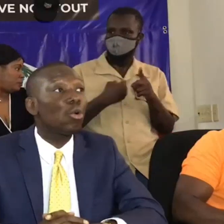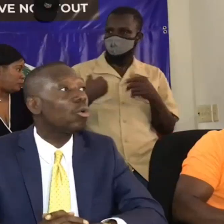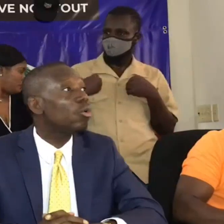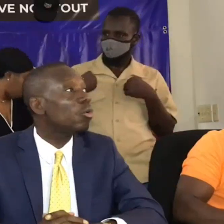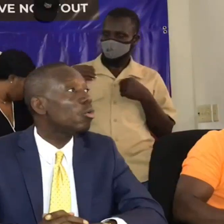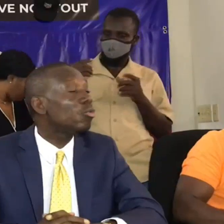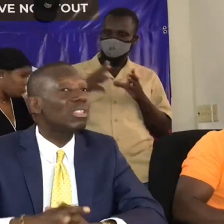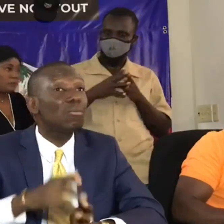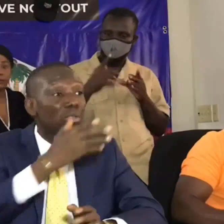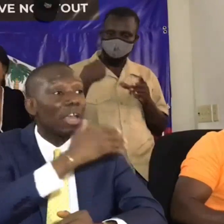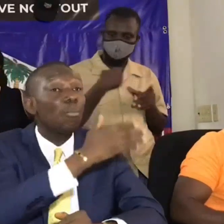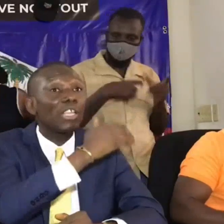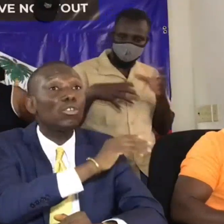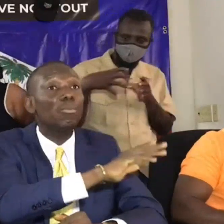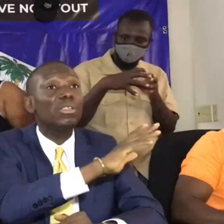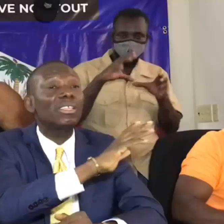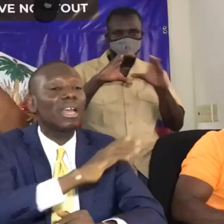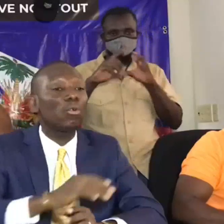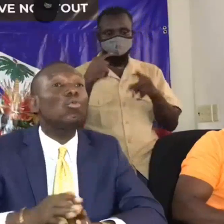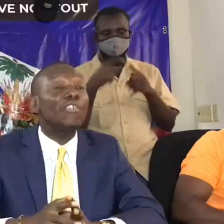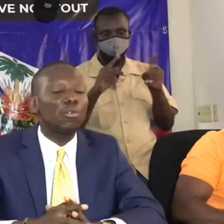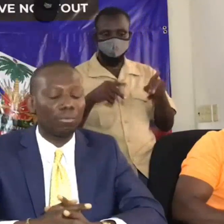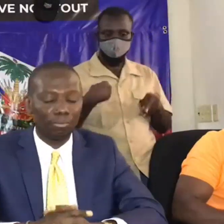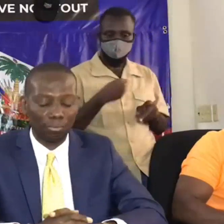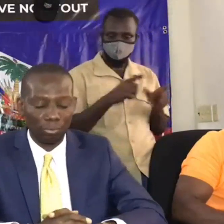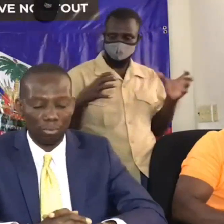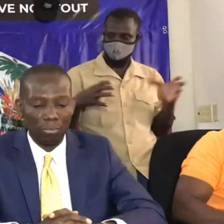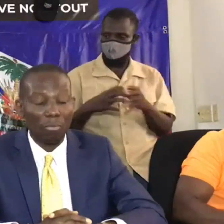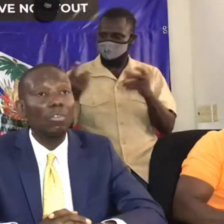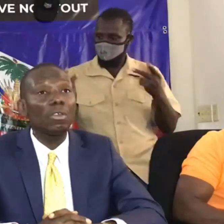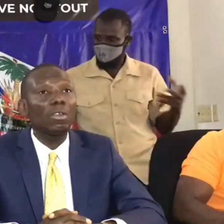dossier yo dossier moun sa yo prisonnier politique sa yo trouvé yo.